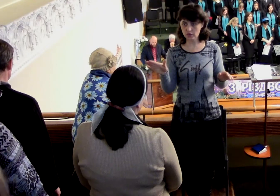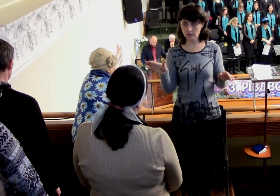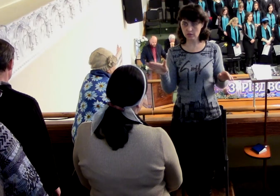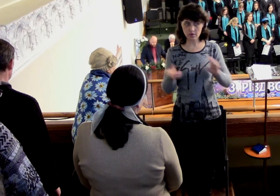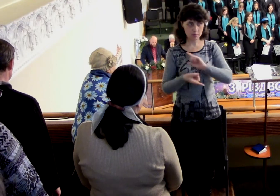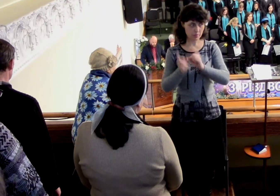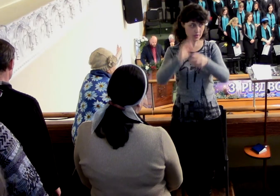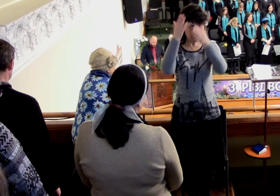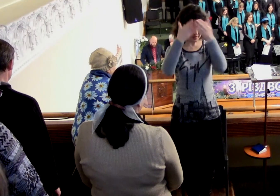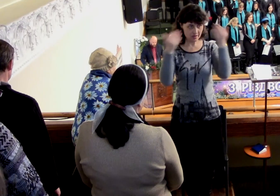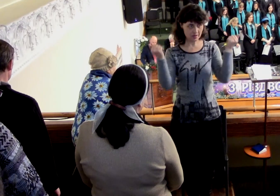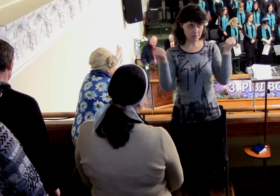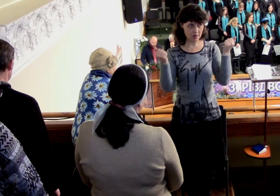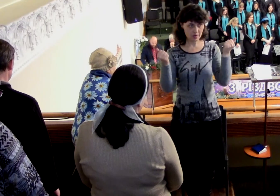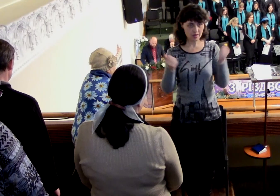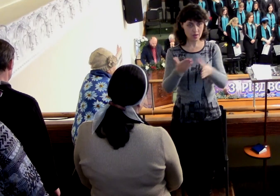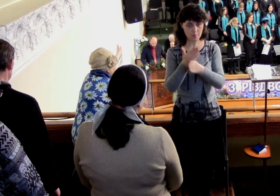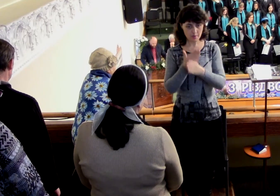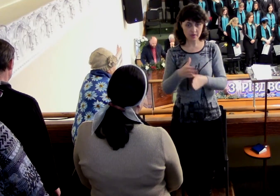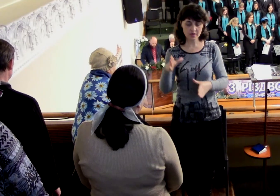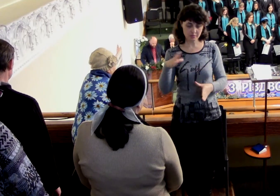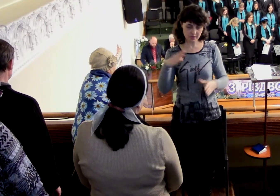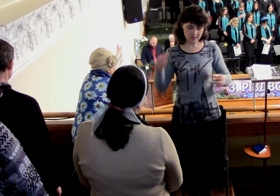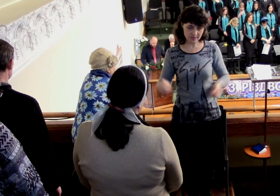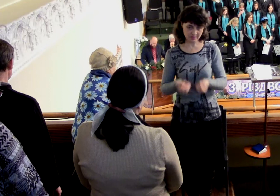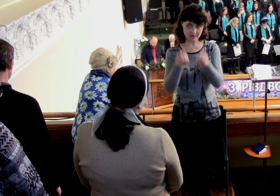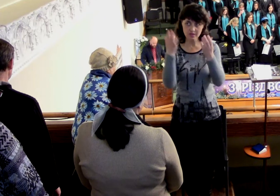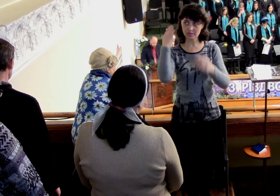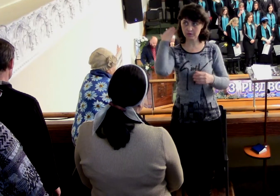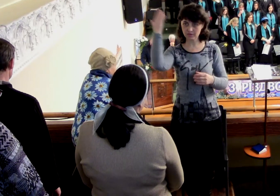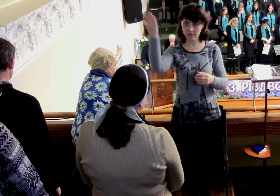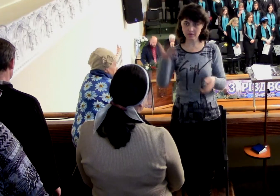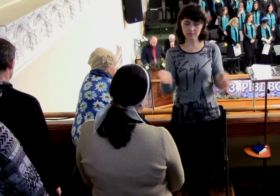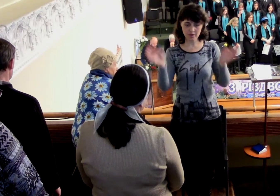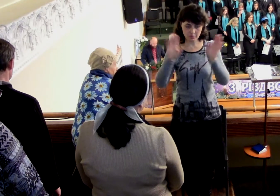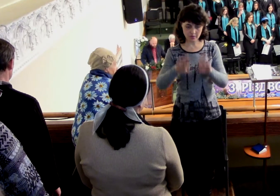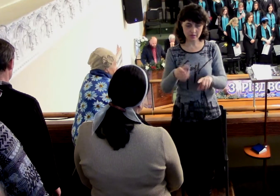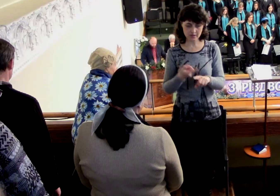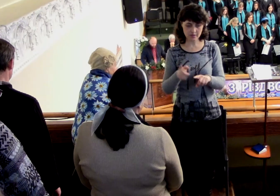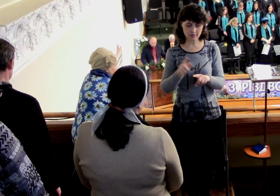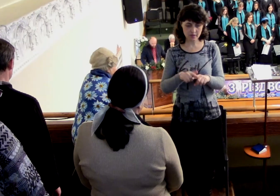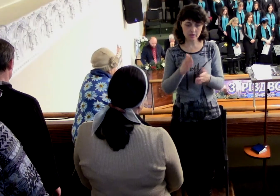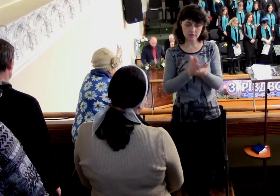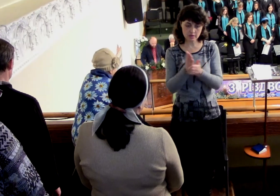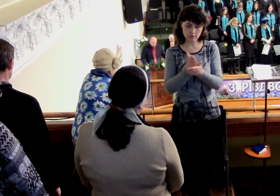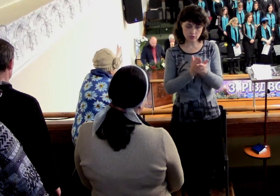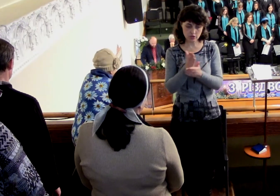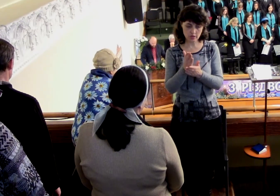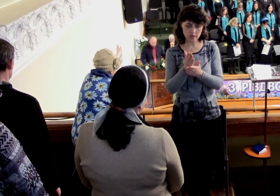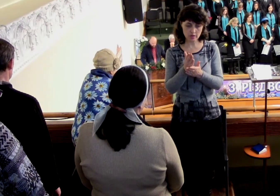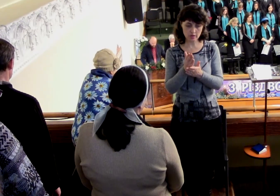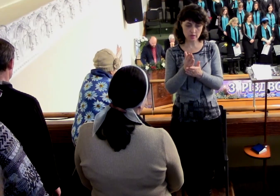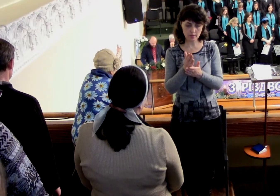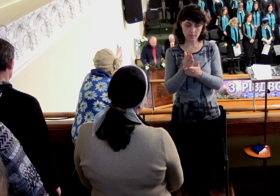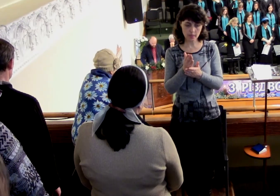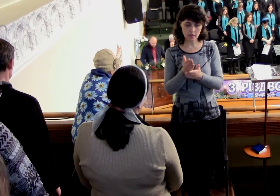живущим рядом с нами, дорогу к Тебе. Мы просим Твоего благословения на это служение. Мы возносим хвалу уст наших. Мы